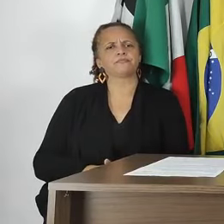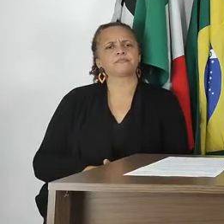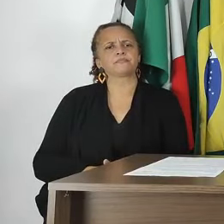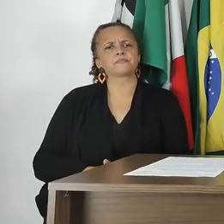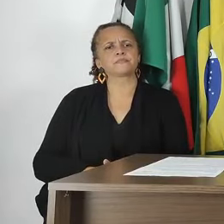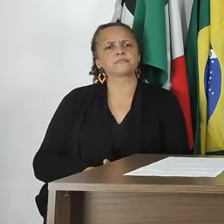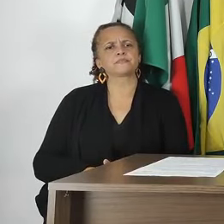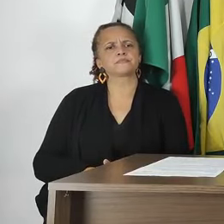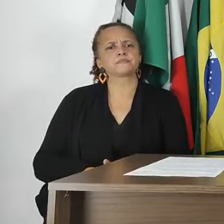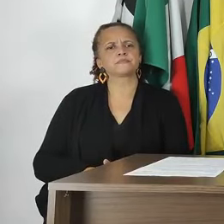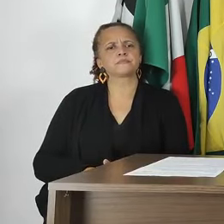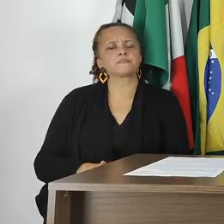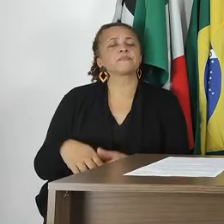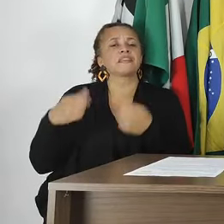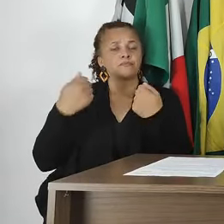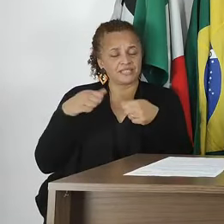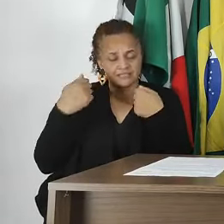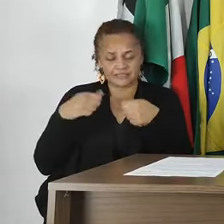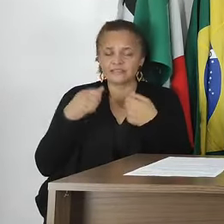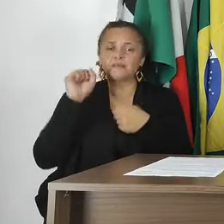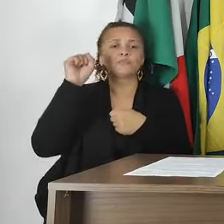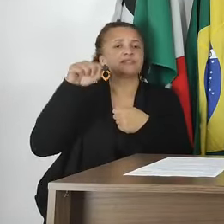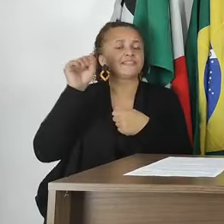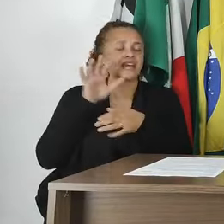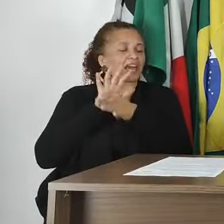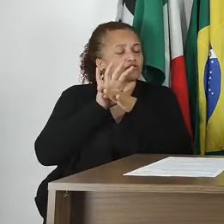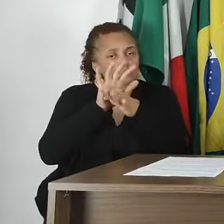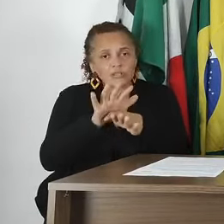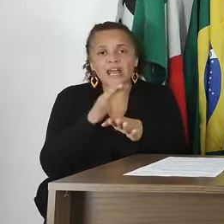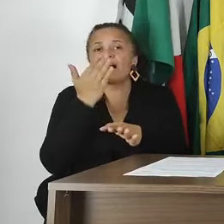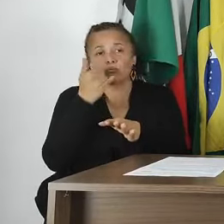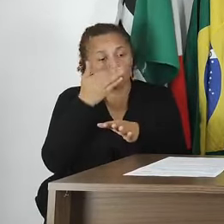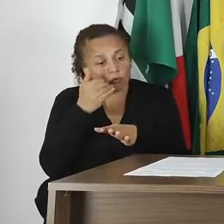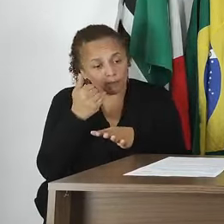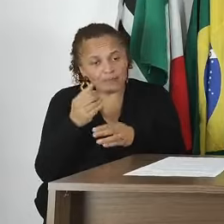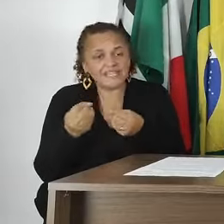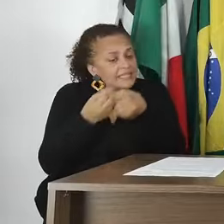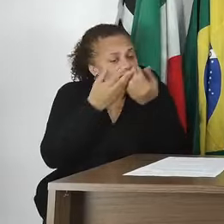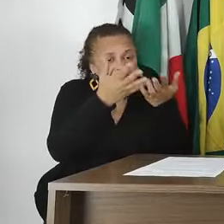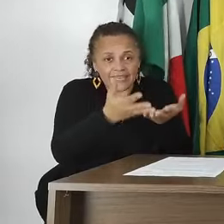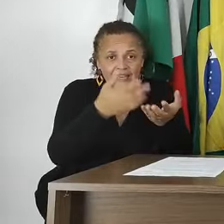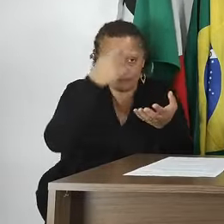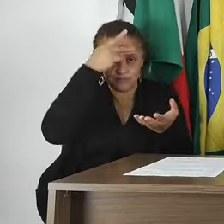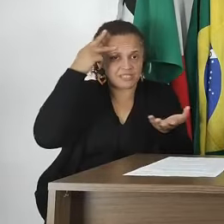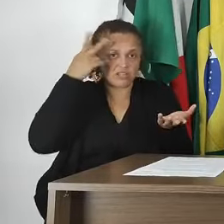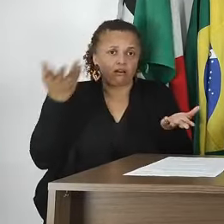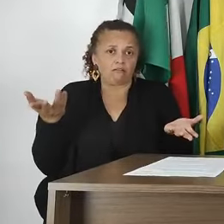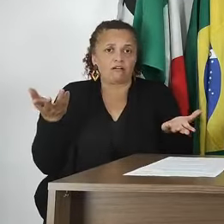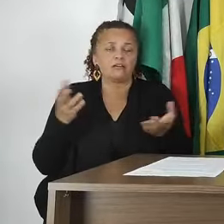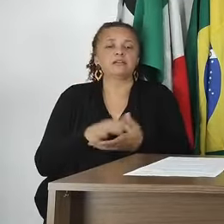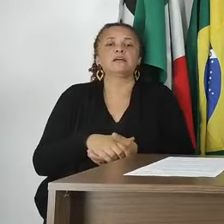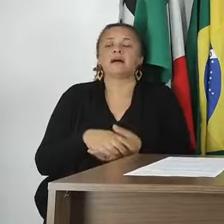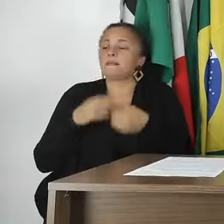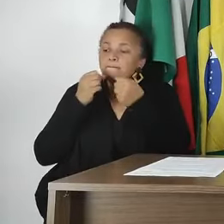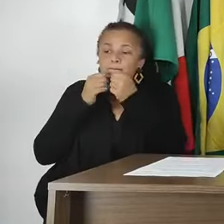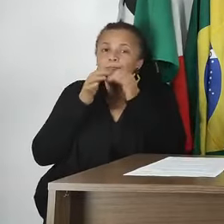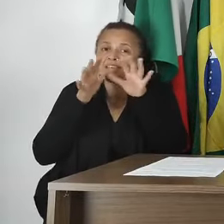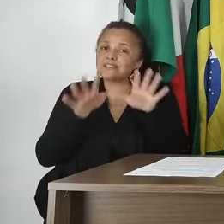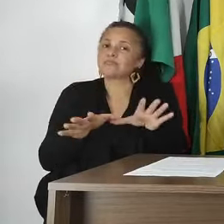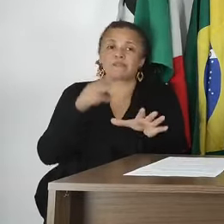essa pessoa, olha, eu vou arrecadar alimentos na igreja e vou preparar uma cesta básica para te abençoar,